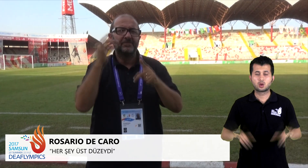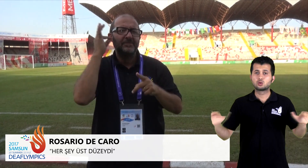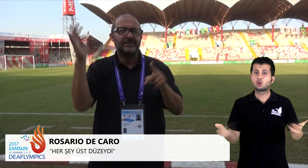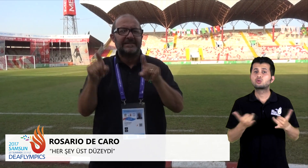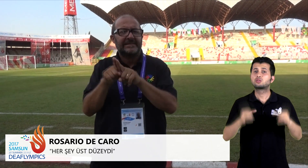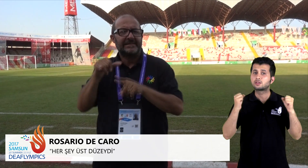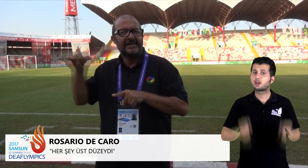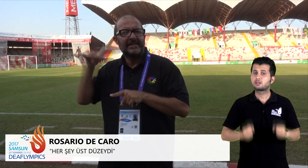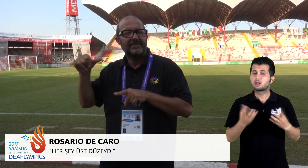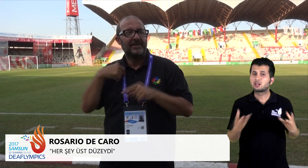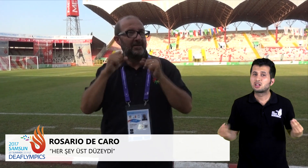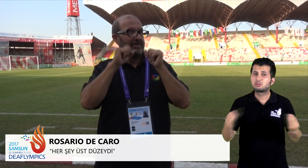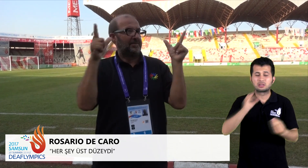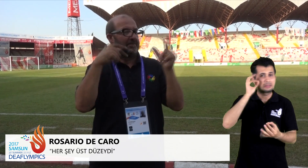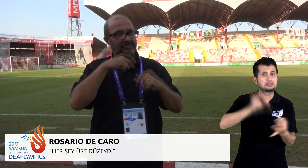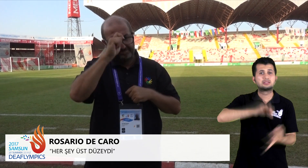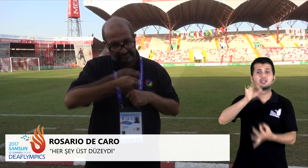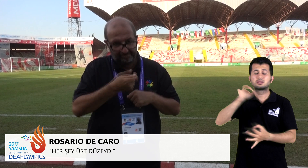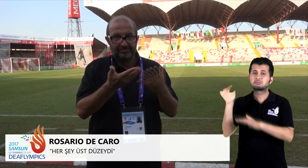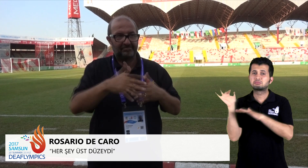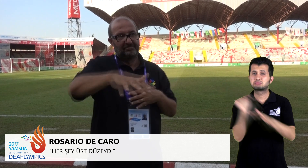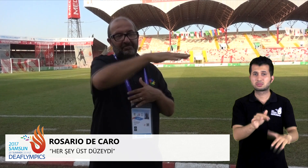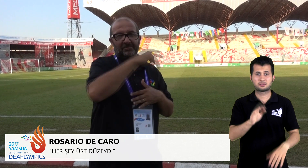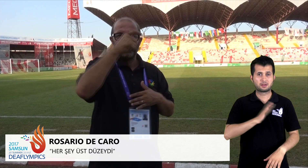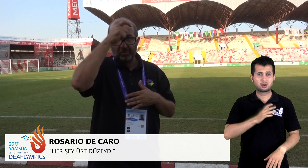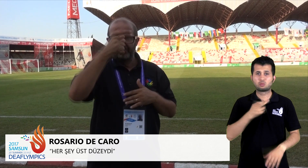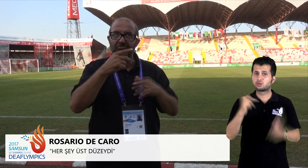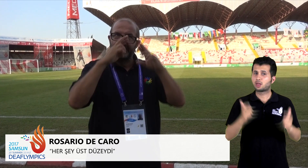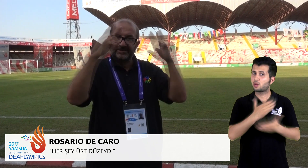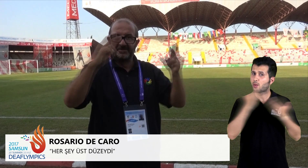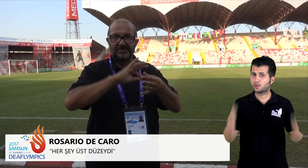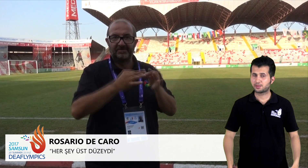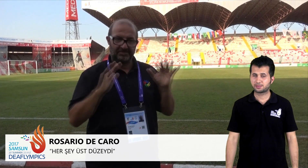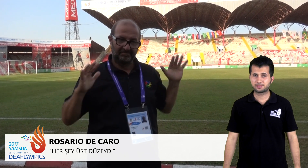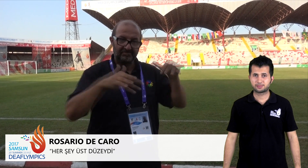Coşkulu taraftarlar hınca hınç tribünleri doldurdu, boş yer yoktu.